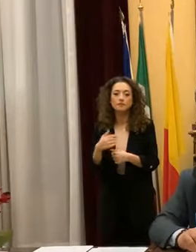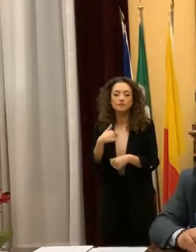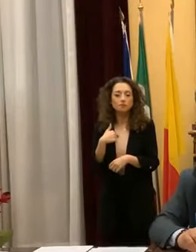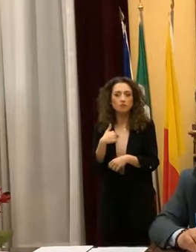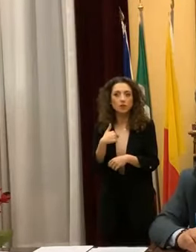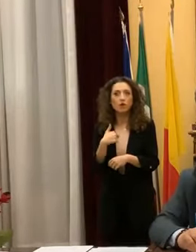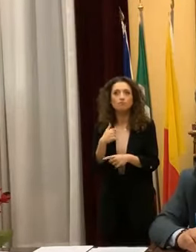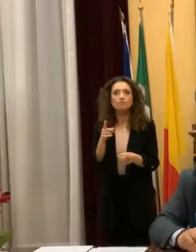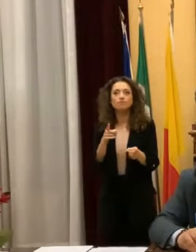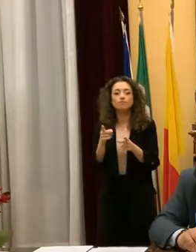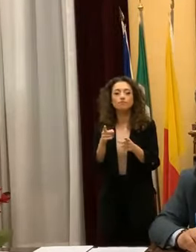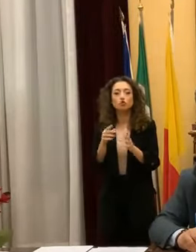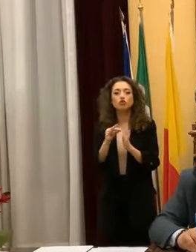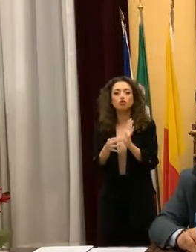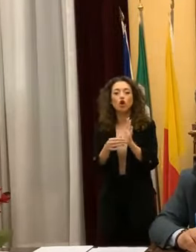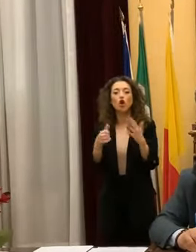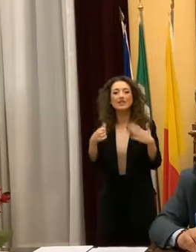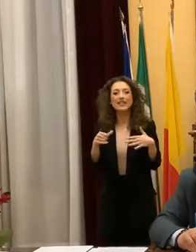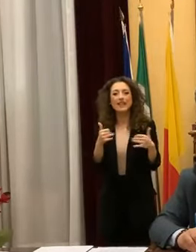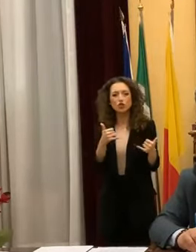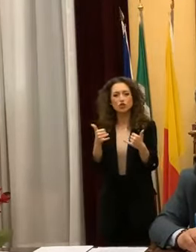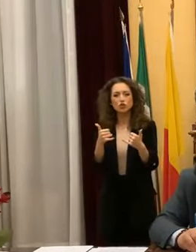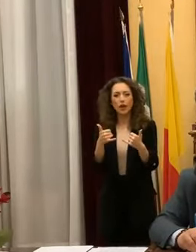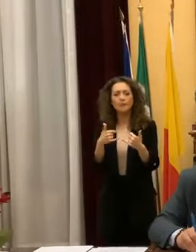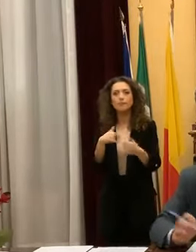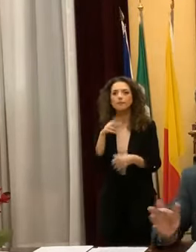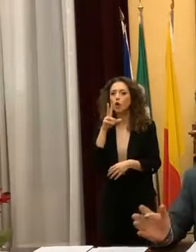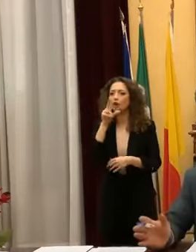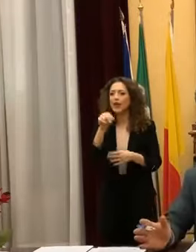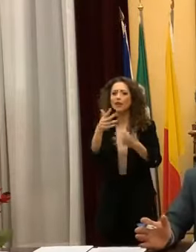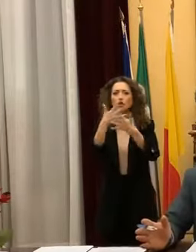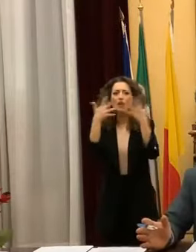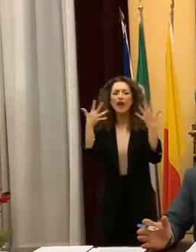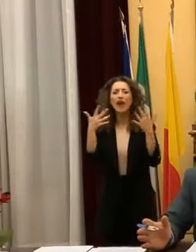dicembre, che all'ASP non funzionava un cazzo,